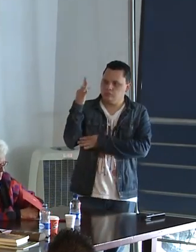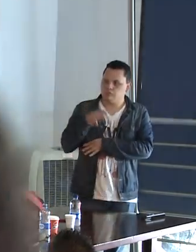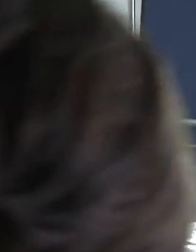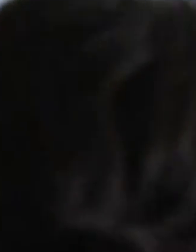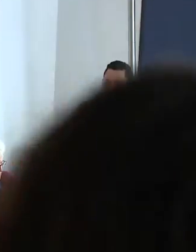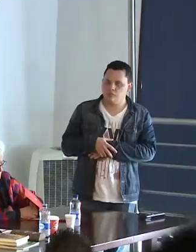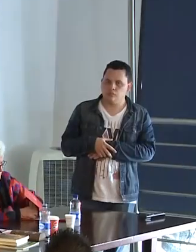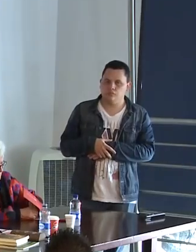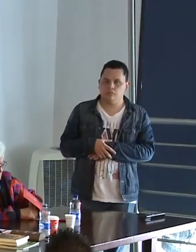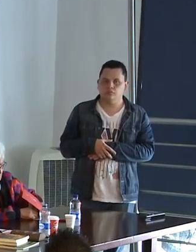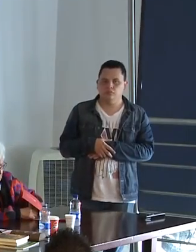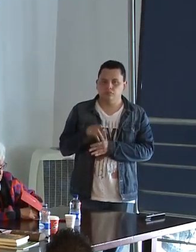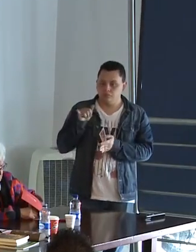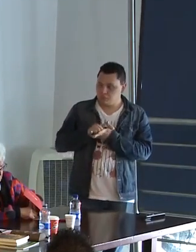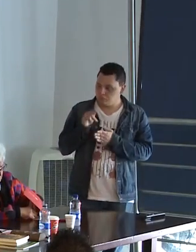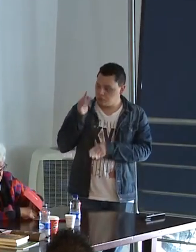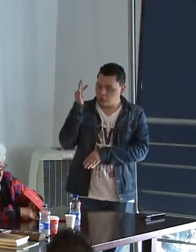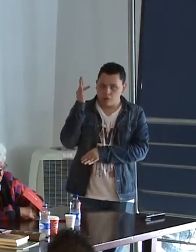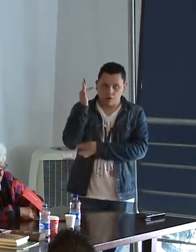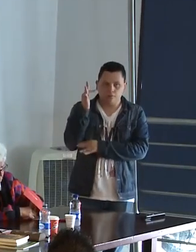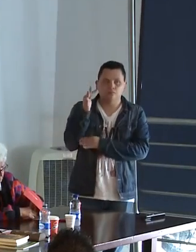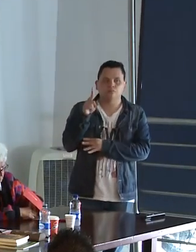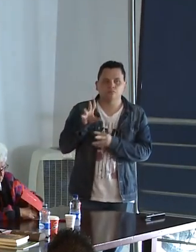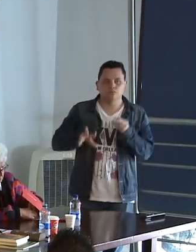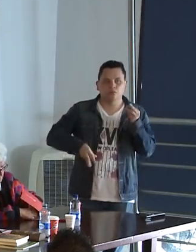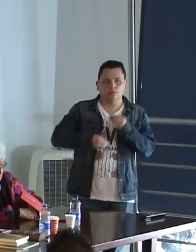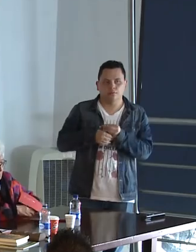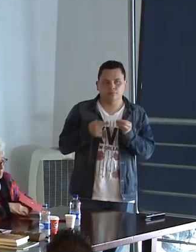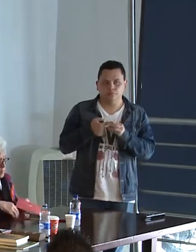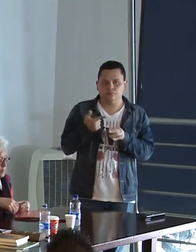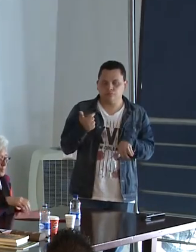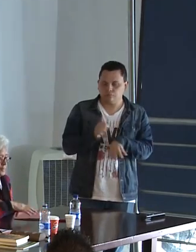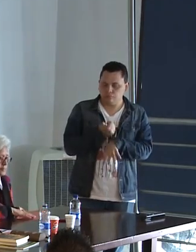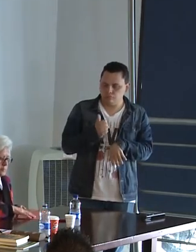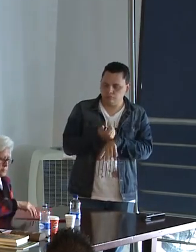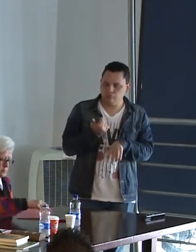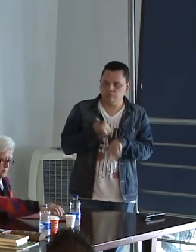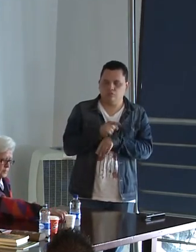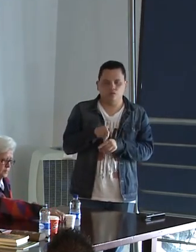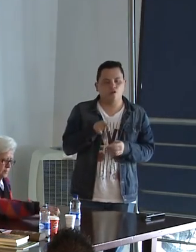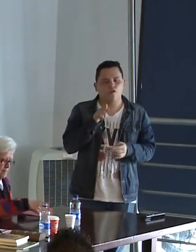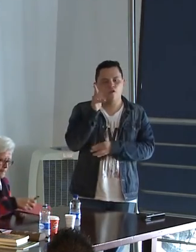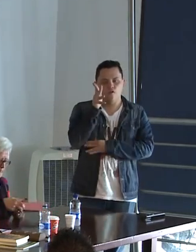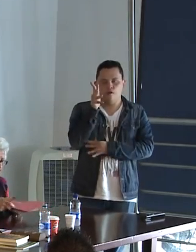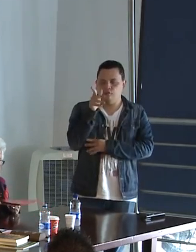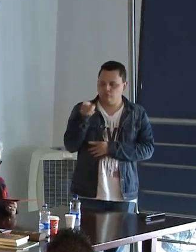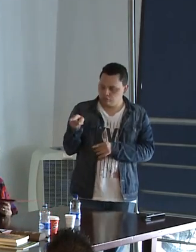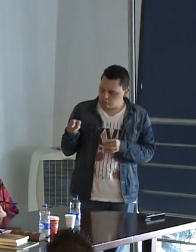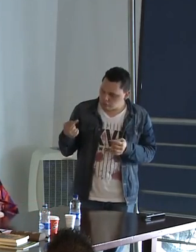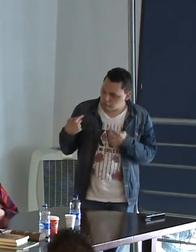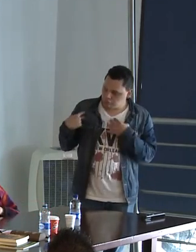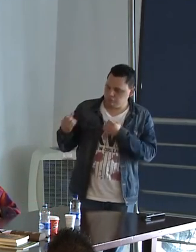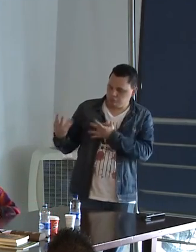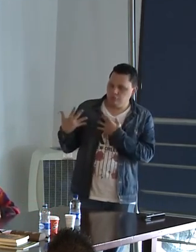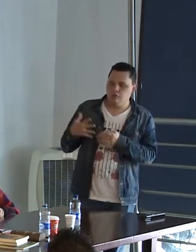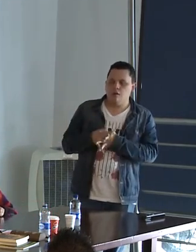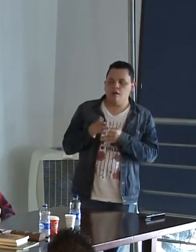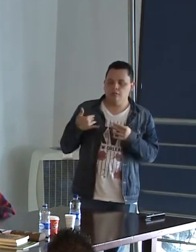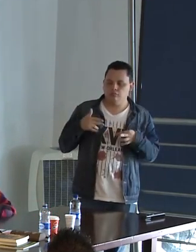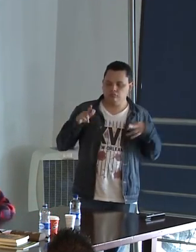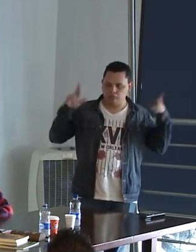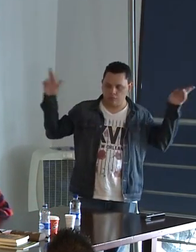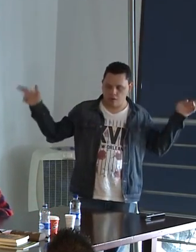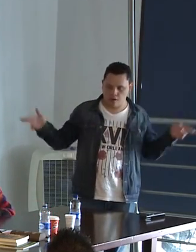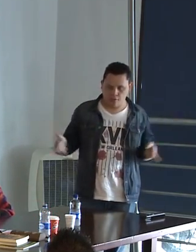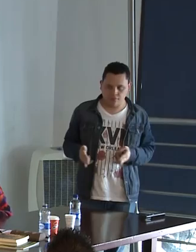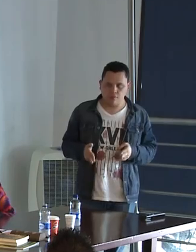A ese elemento de testimonio se le suman unas tareas que este foro, este panel nos deja. Yo voy a tratar de hacer el recuento.